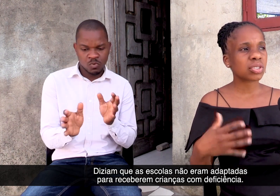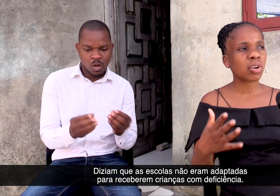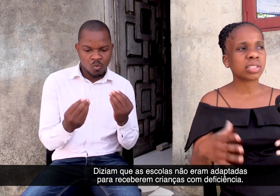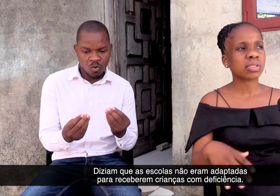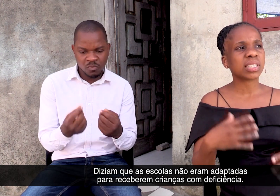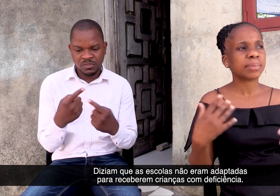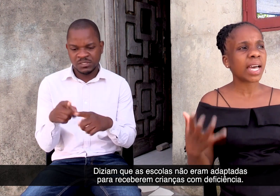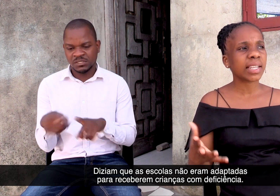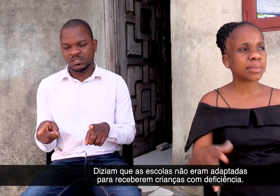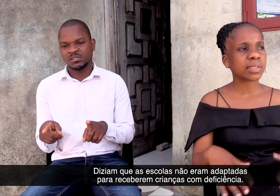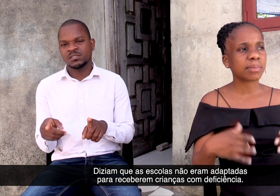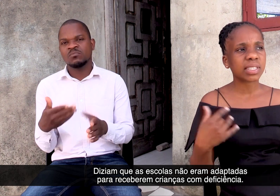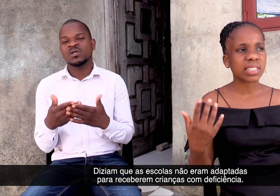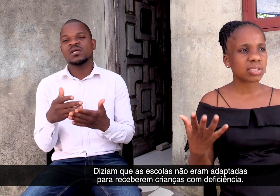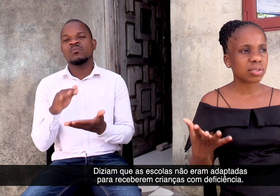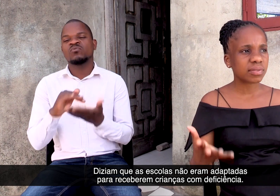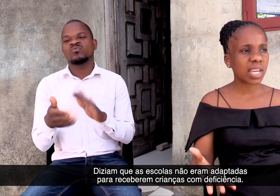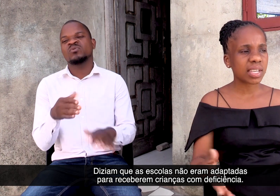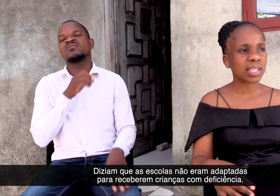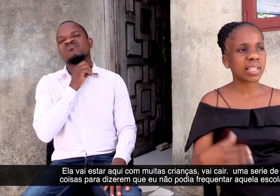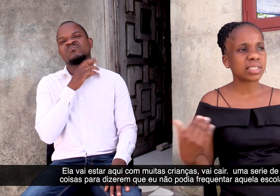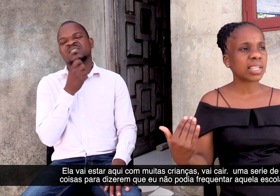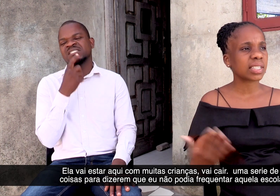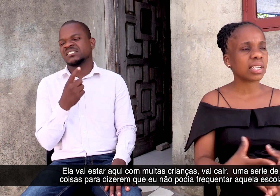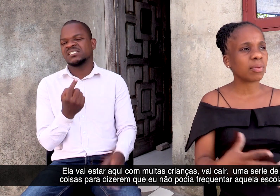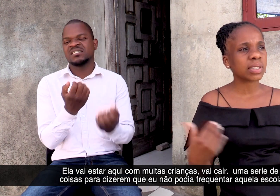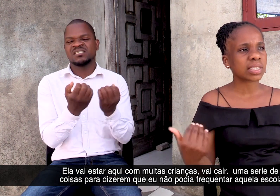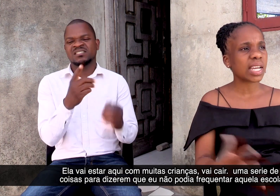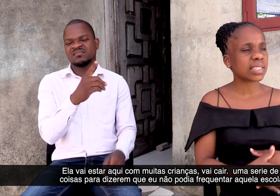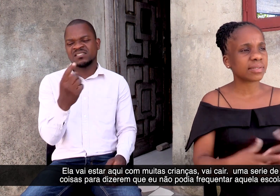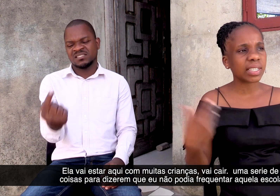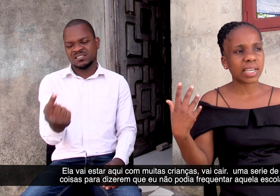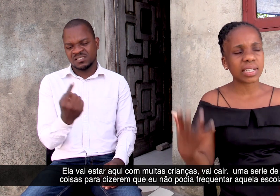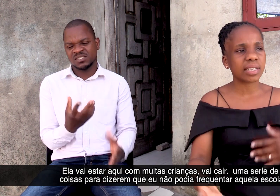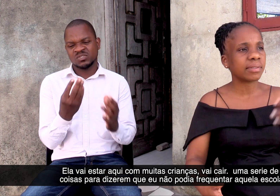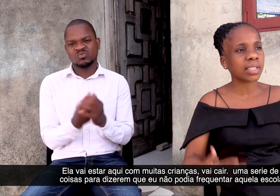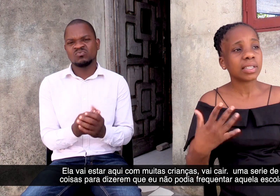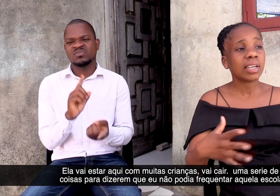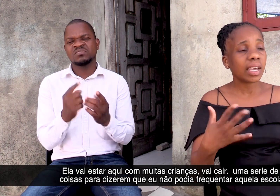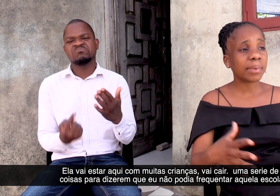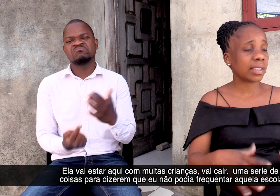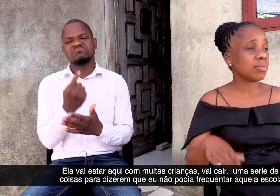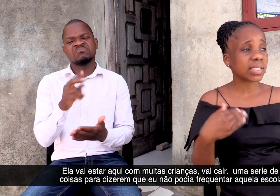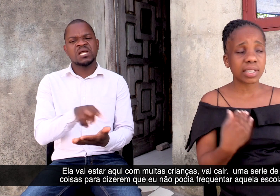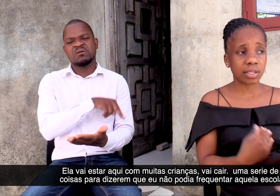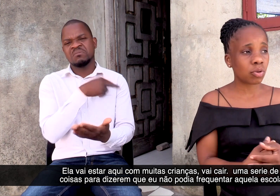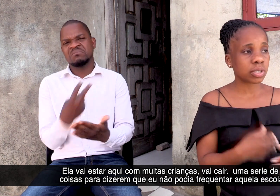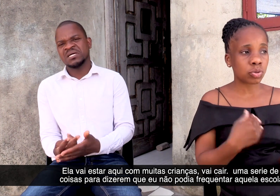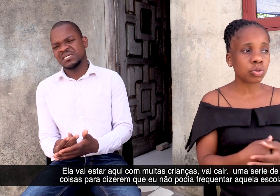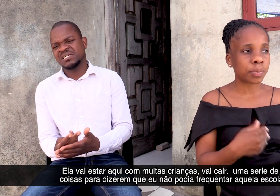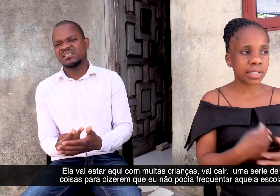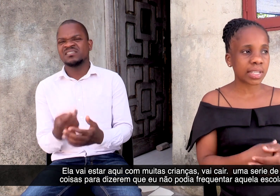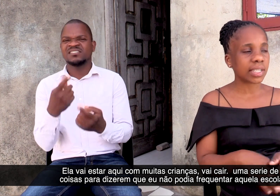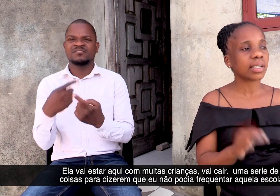diziam que essas escolas não são adaptadas para receber crianças com deficiência. Ela de estar aqui com muitas crianças vai cair, uma série de